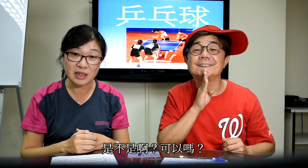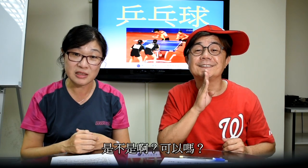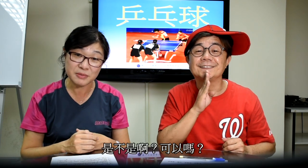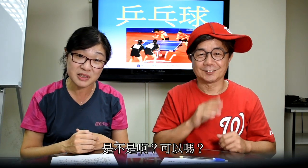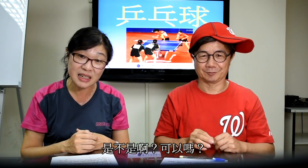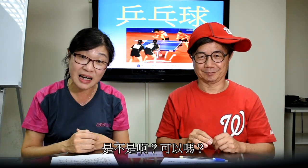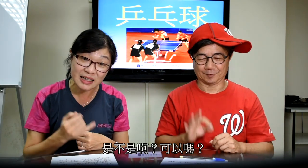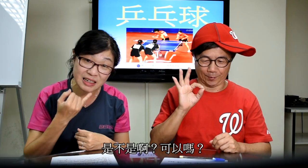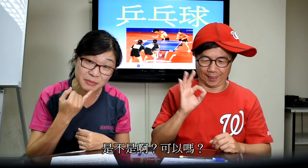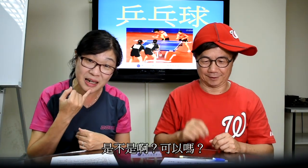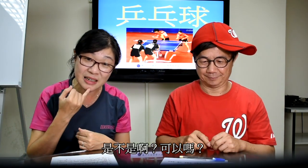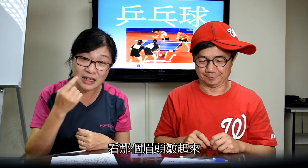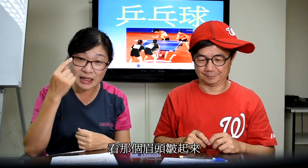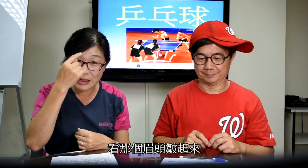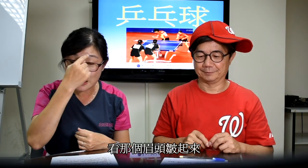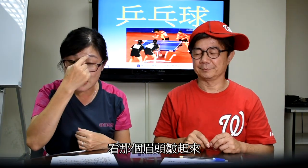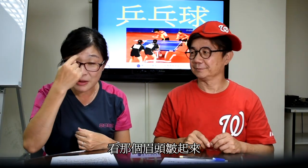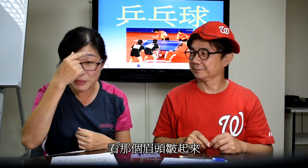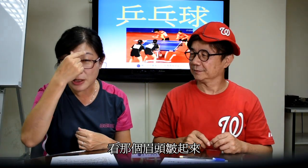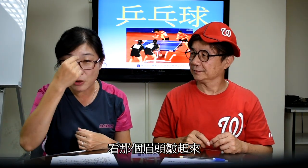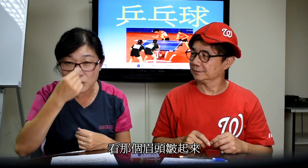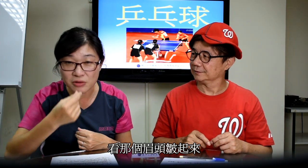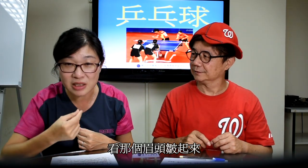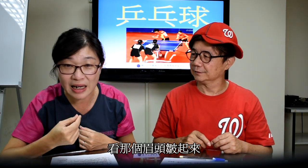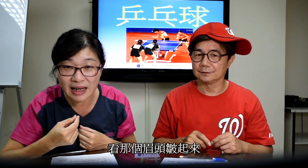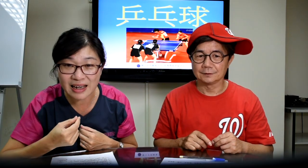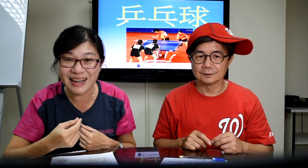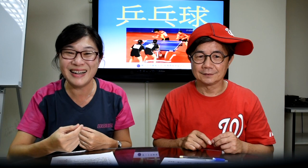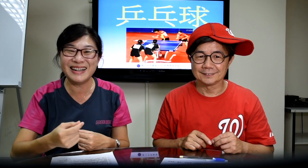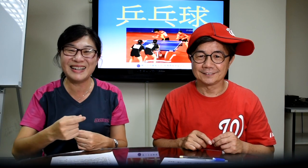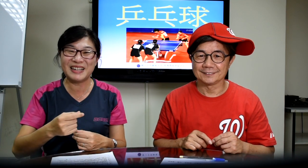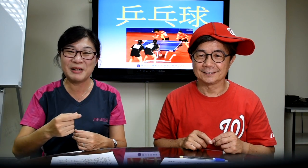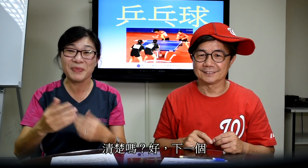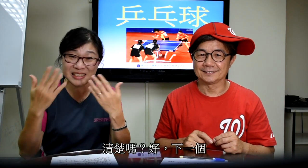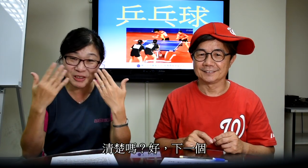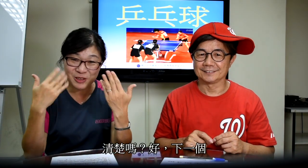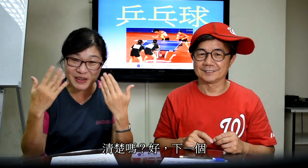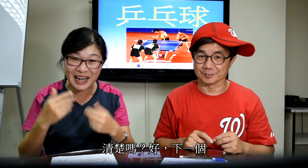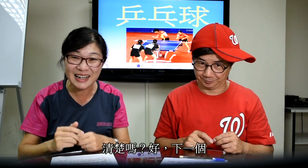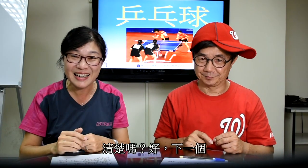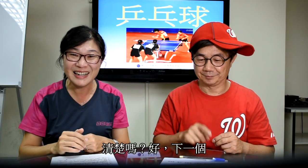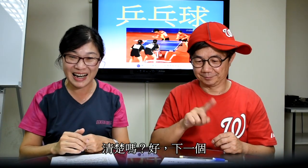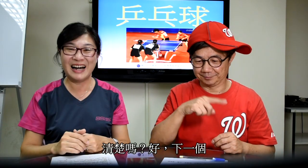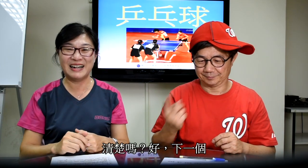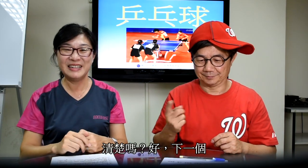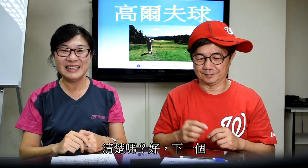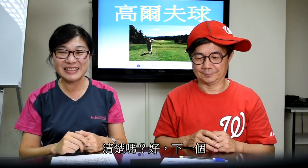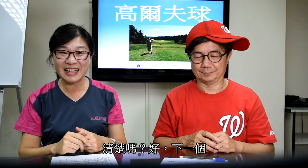是不是啊？可以吗？看那个眉头皱起来，清楚吗？好，下一个